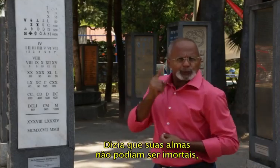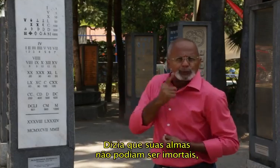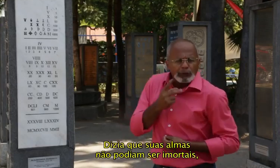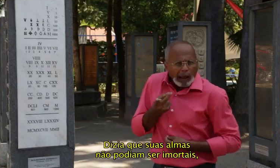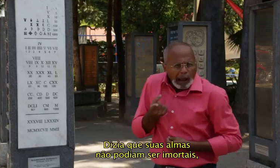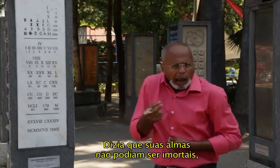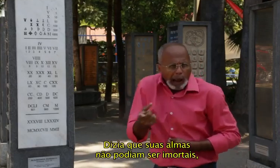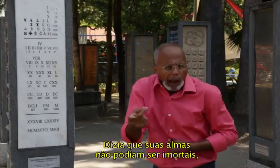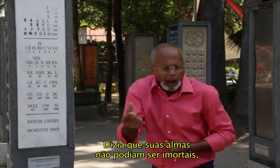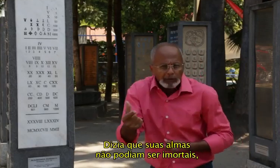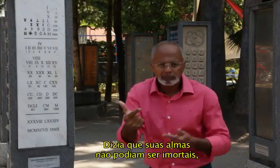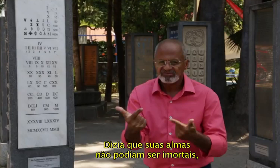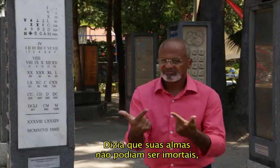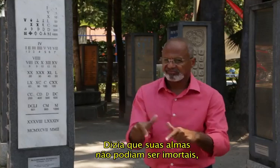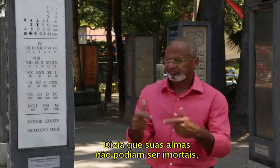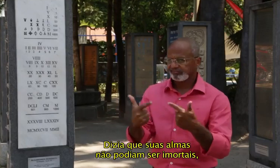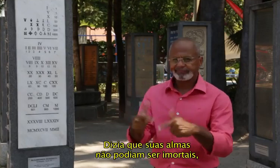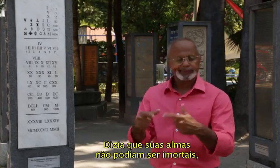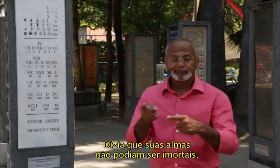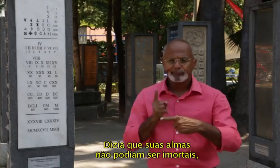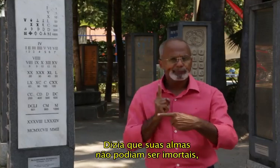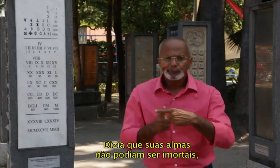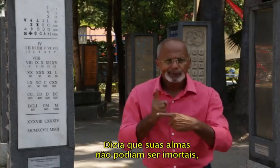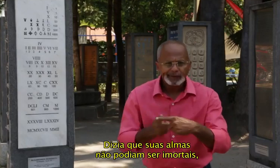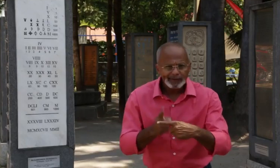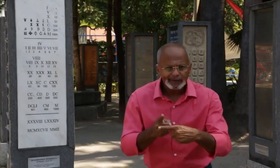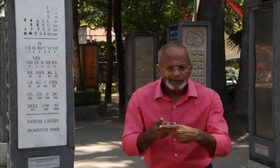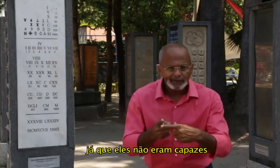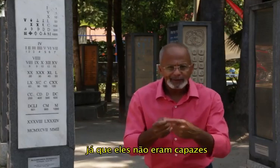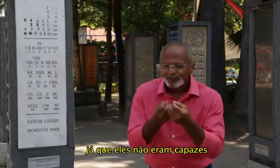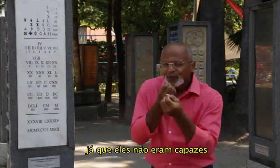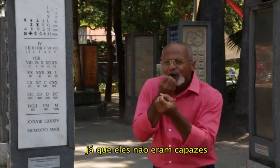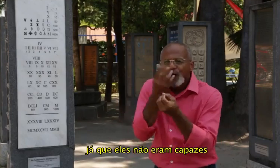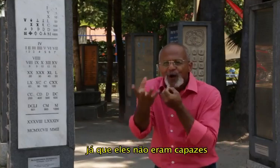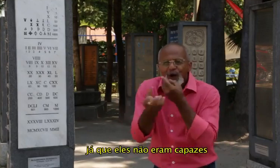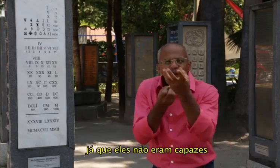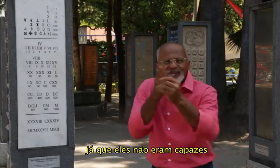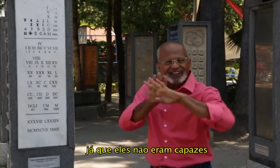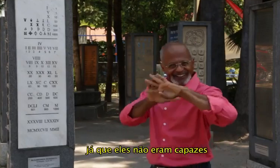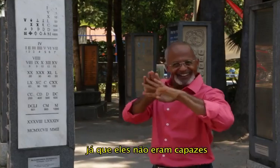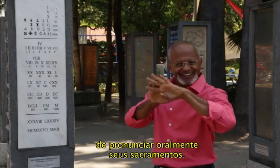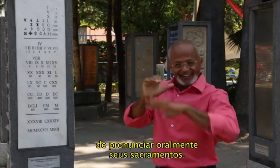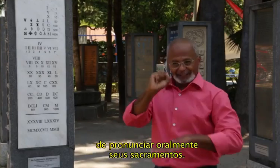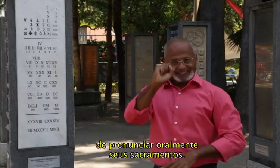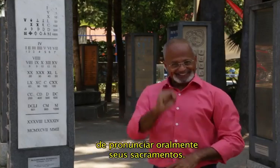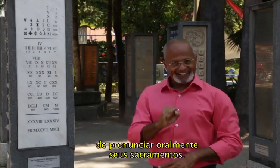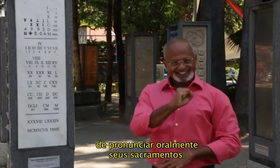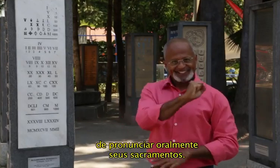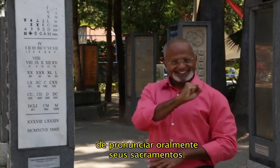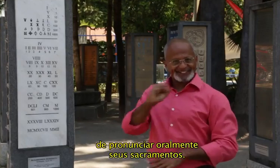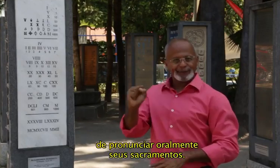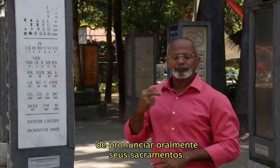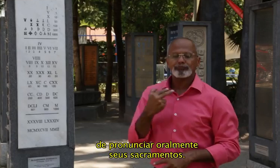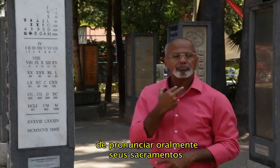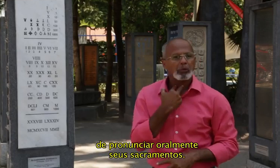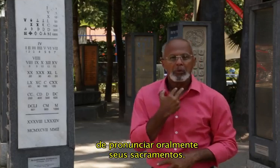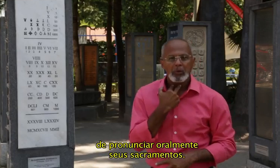Dizia que suas almas não podiam ser imortais, já que eles não eram capazes de pronunciar oralmente